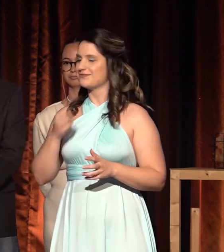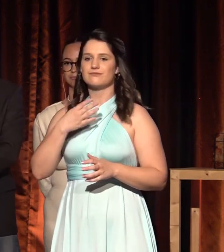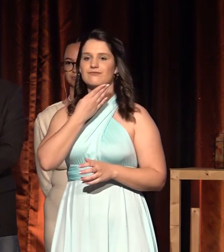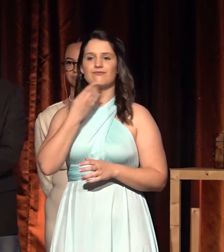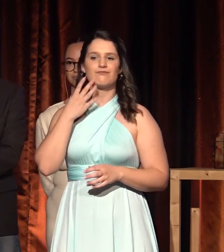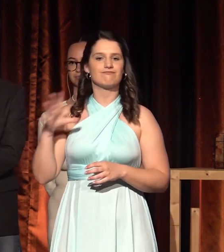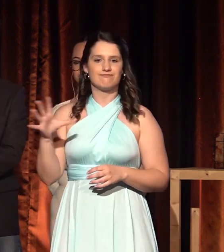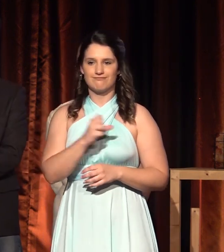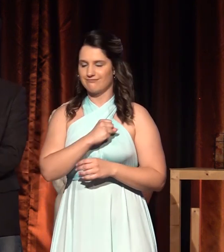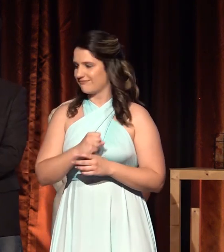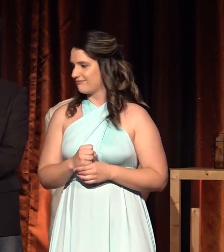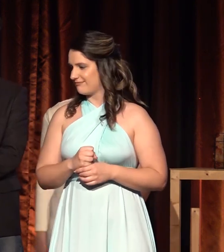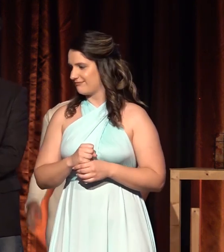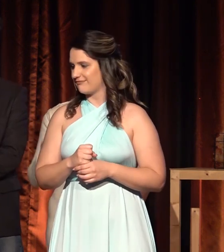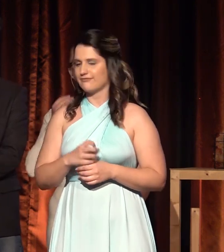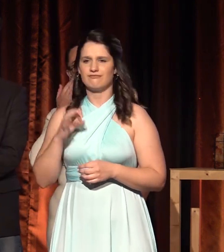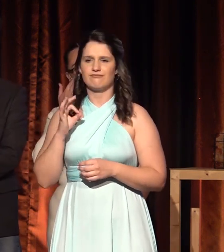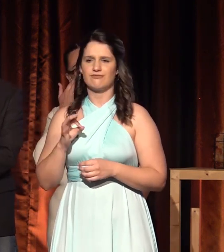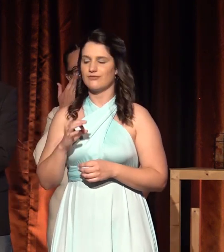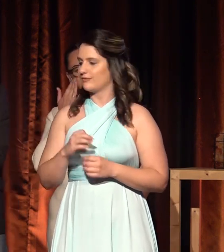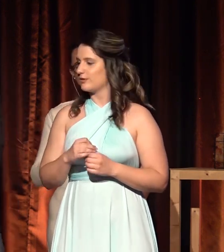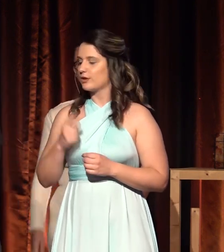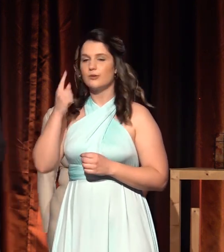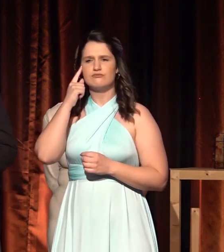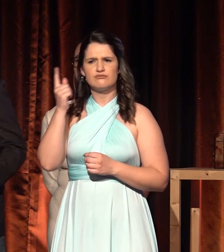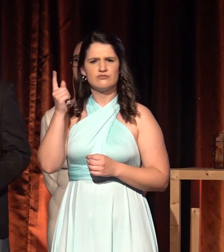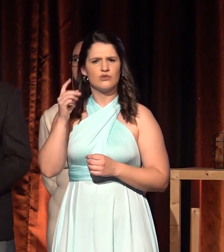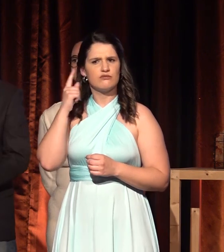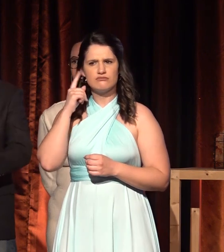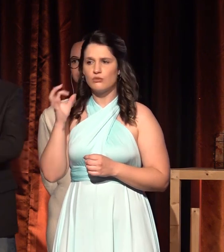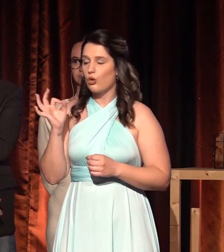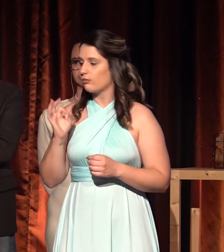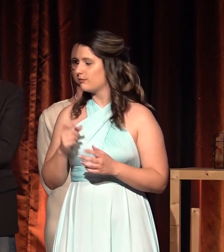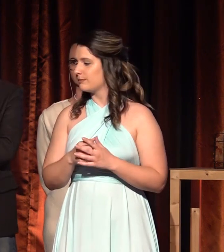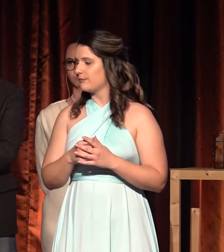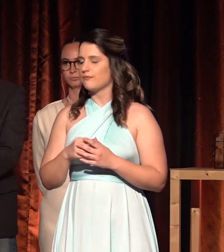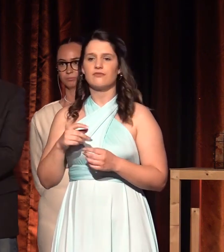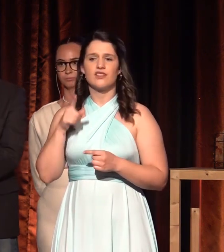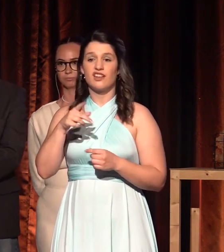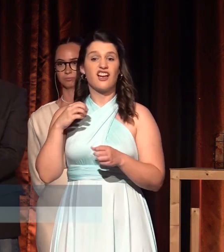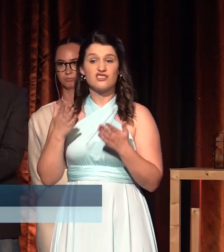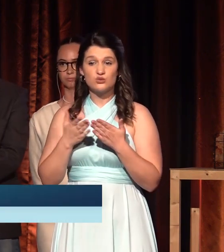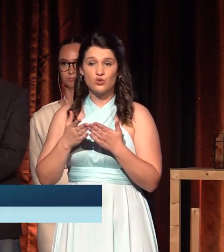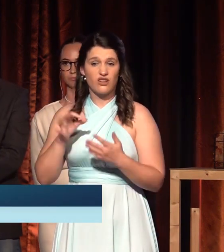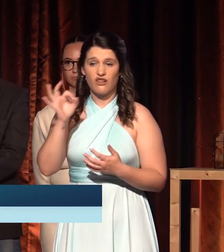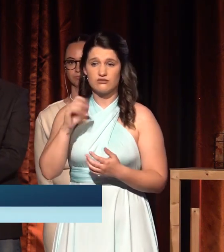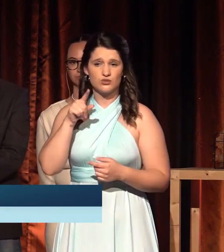Bona tarda a tots i a totes. Segurament us han dit o heu sentit la típica frase «estudia o no seràs